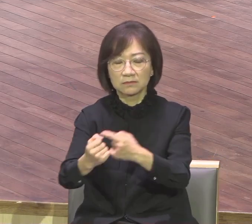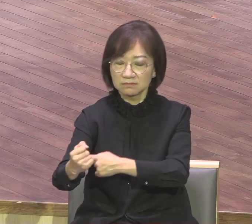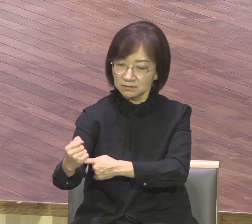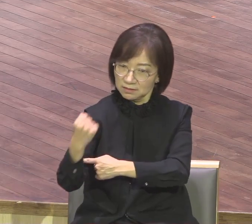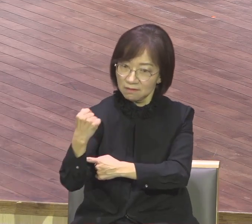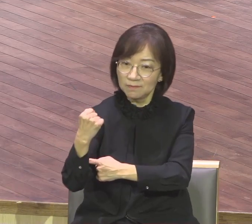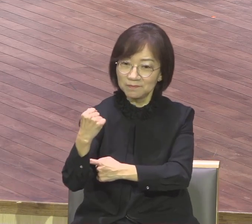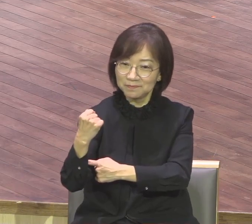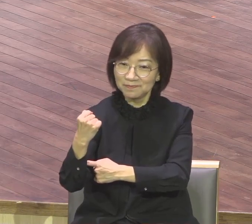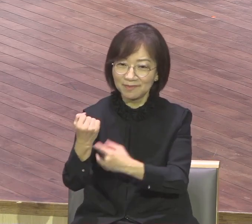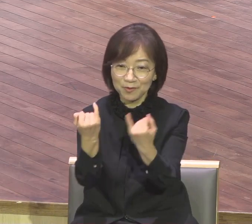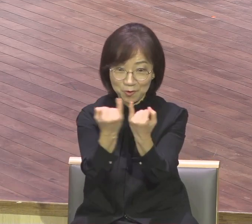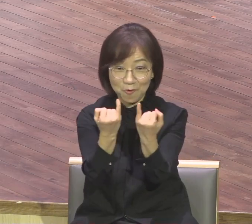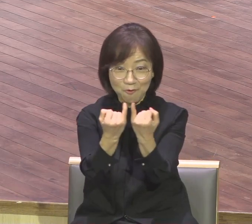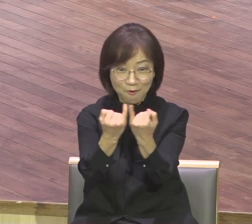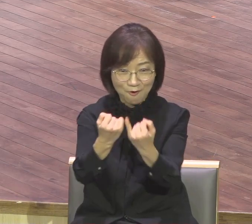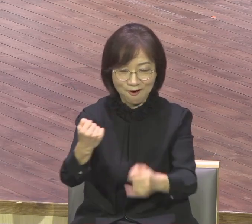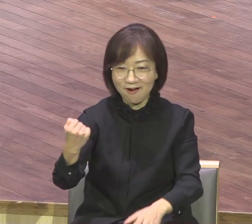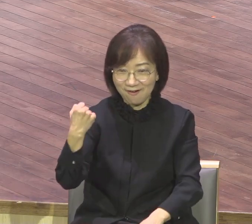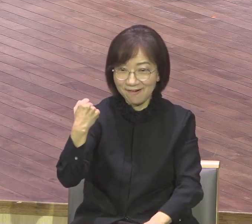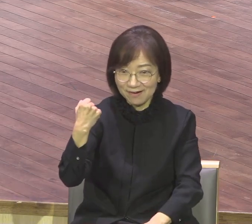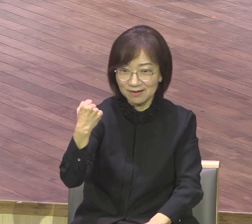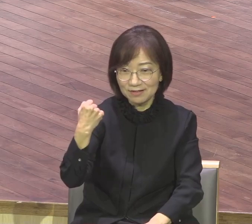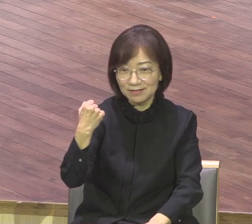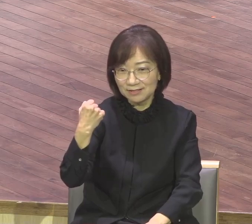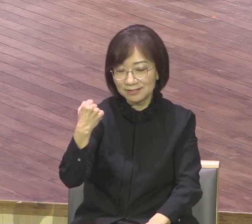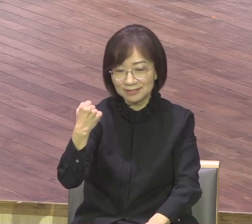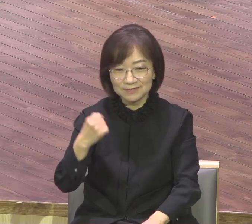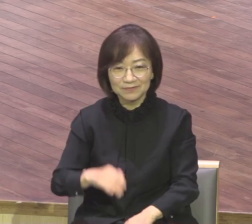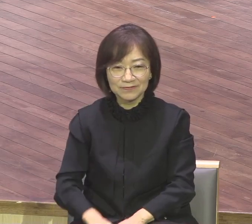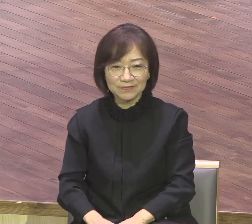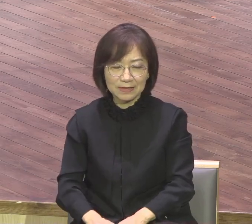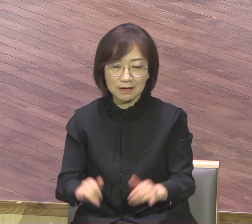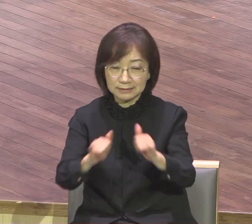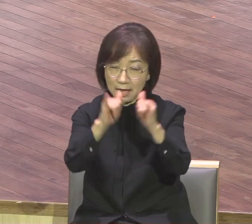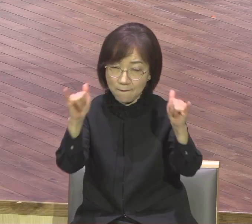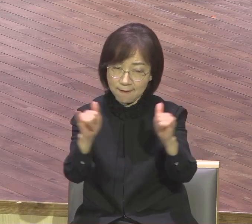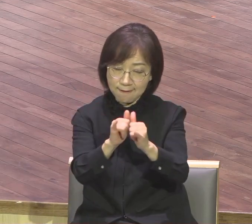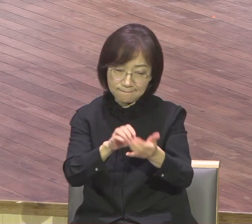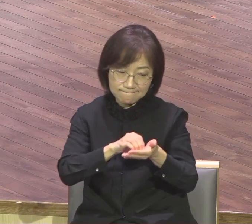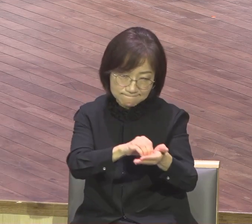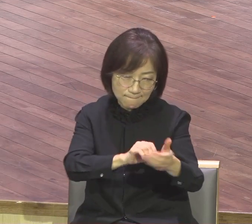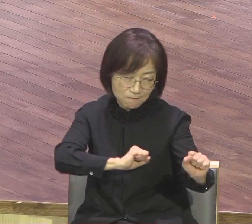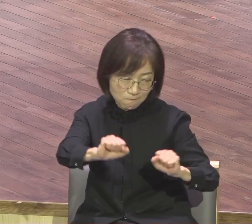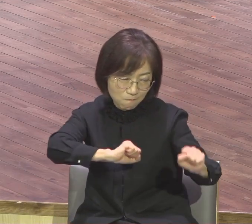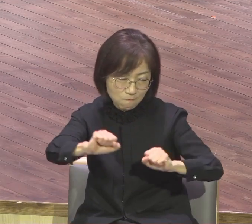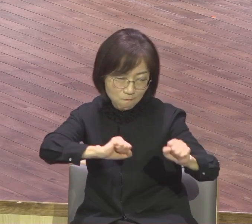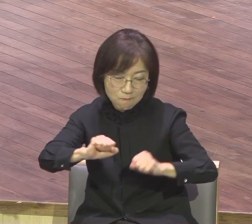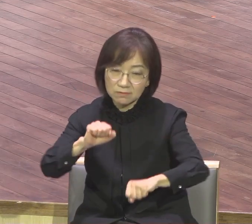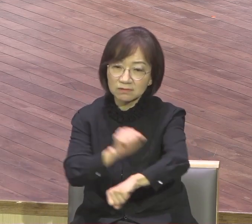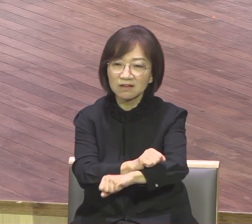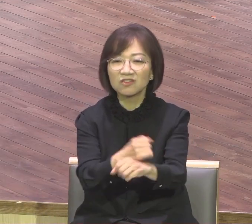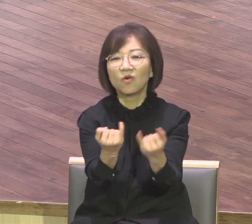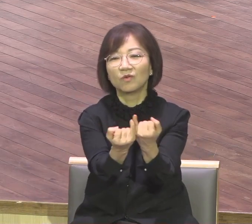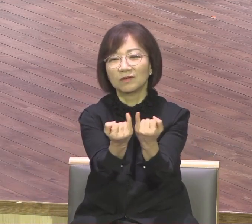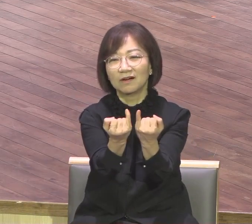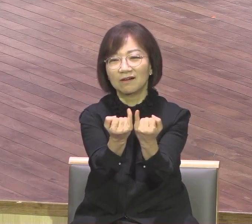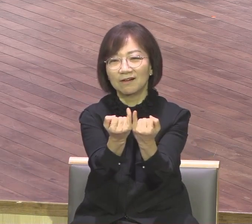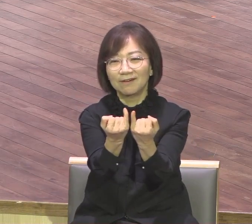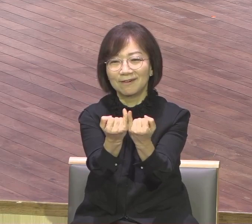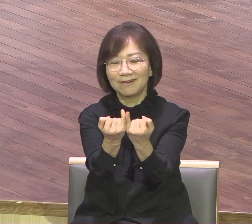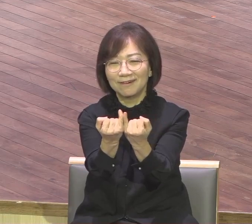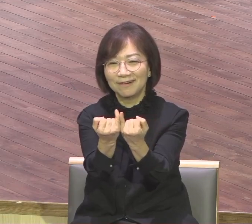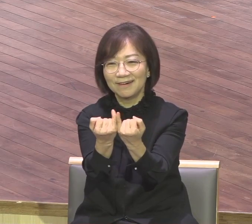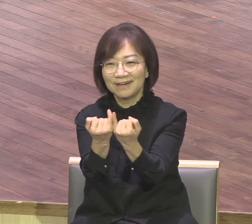ese momento en la iglesia Filipo tenía mucho poder las mujeres. 그 사회 활동도 많이 했다 그래요. Por eso estaban actuaban muchas veces.